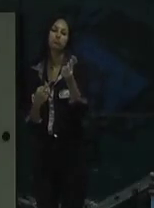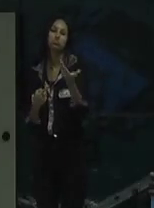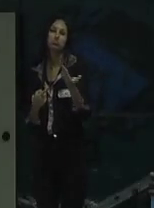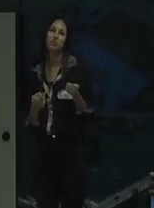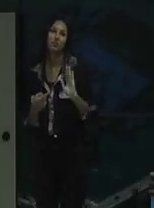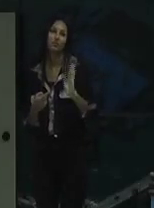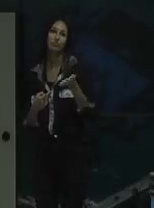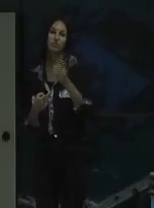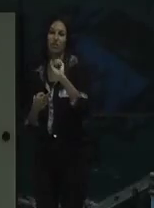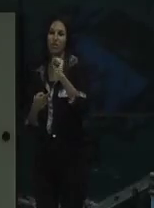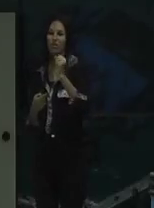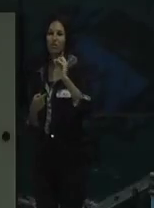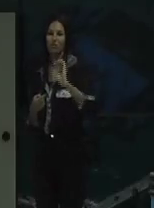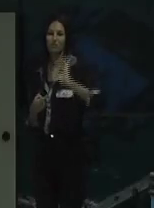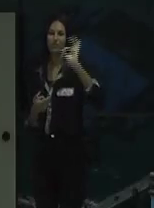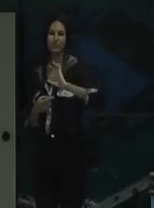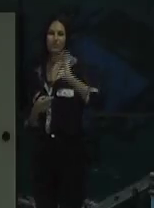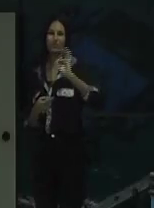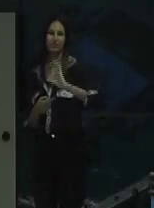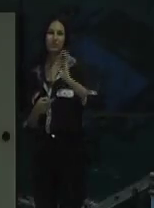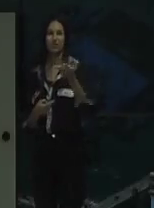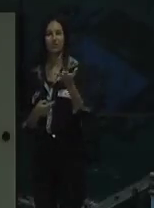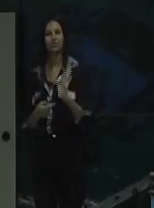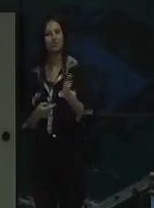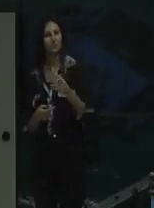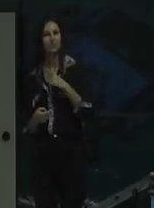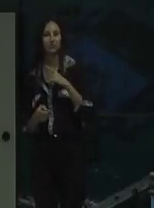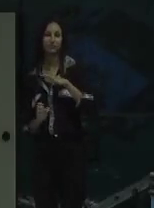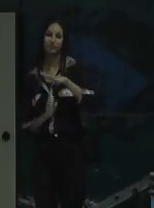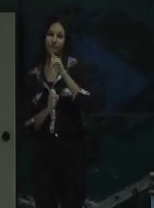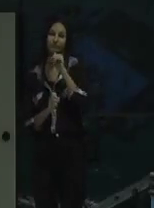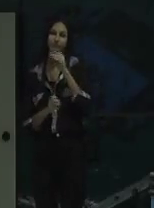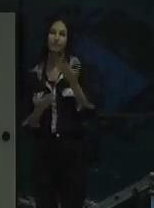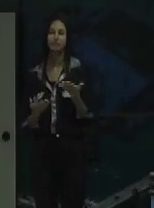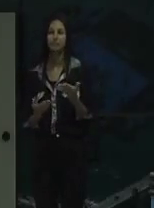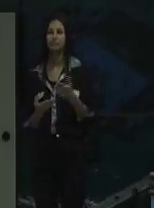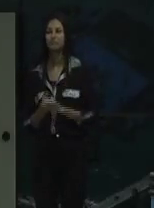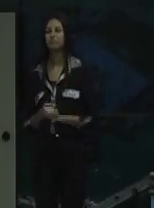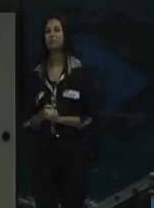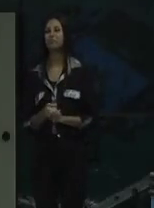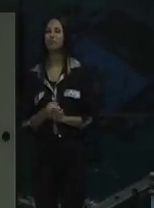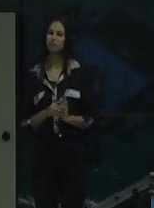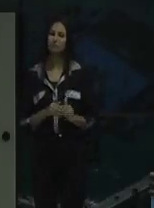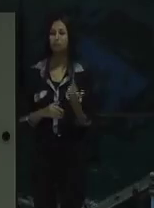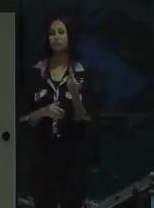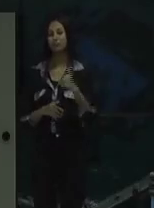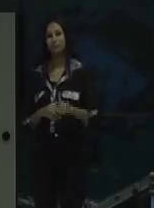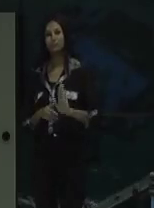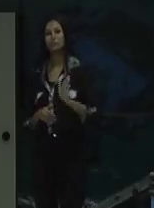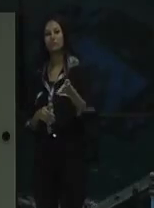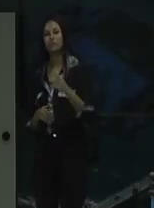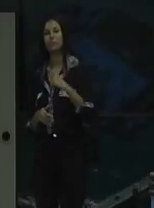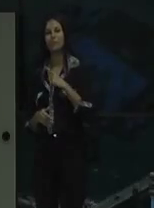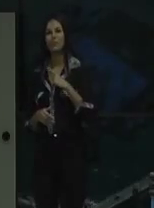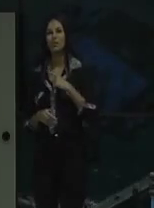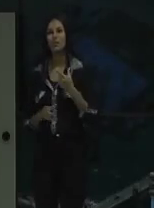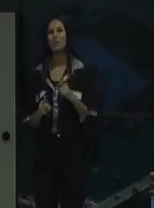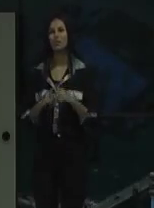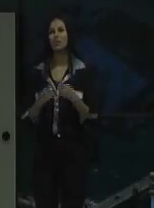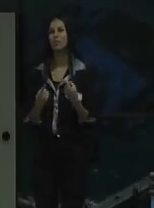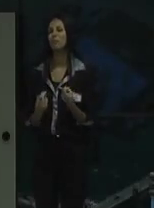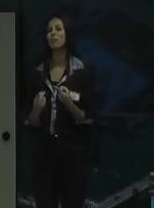grandes, é 80% do consumo de água. E a Embasa se lucra. E assim vai, ali nas proximidades do Parque Luiz